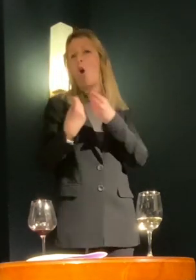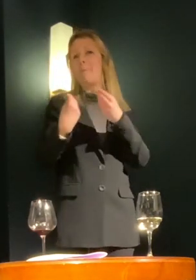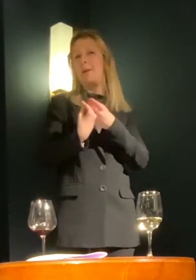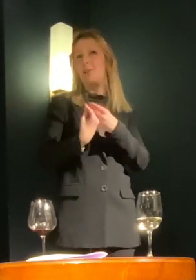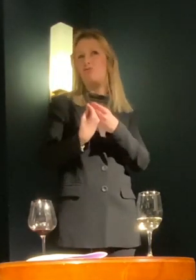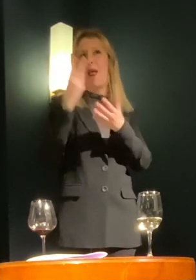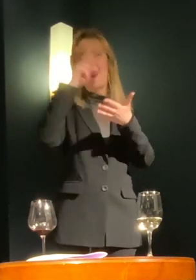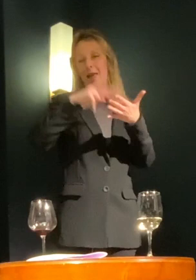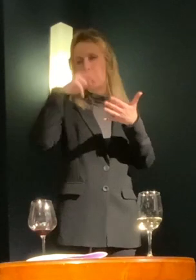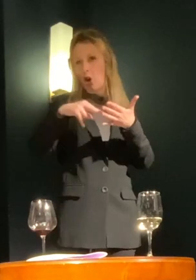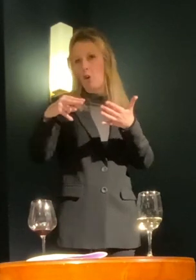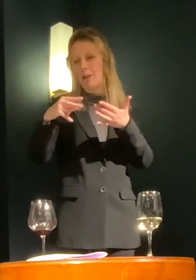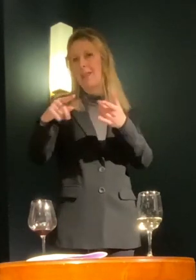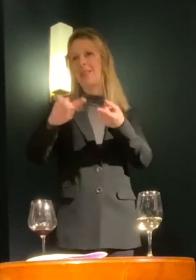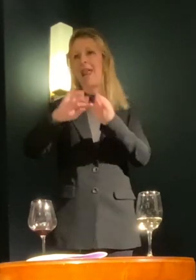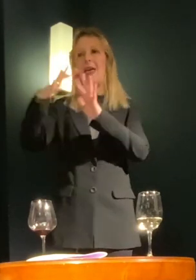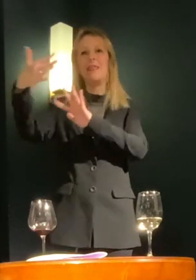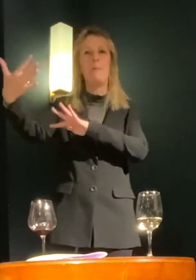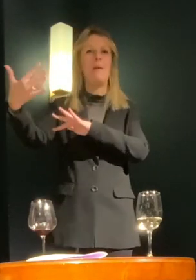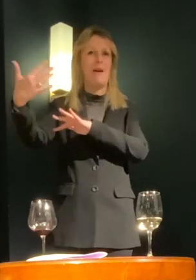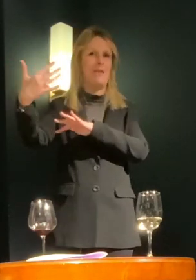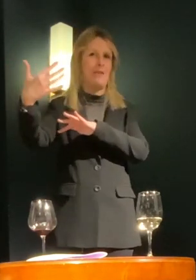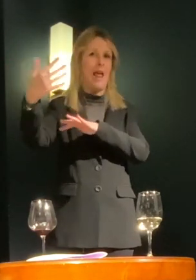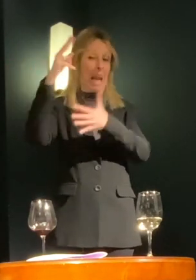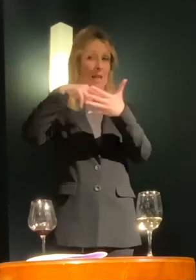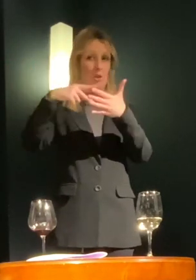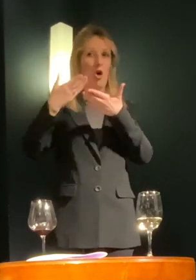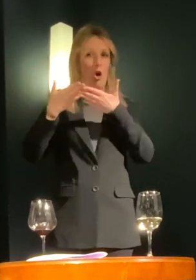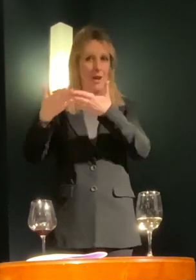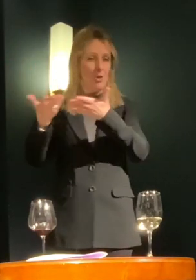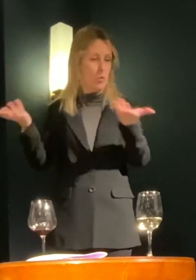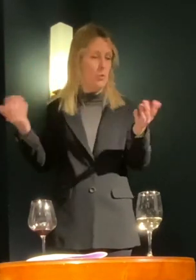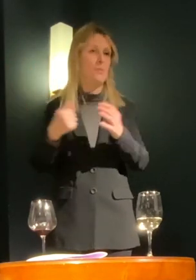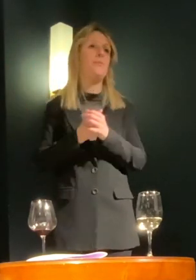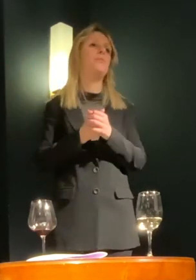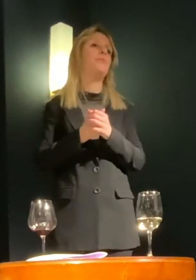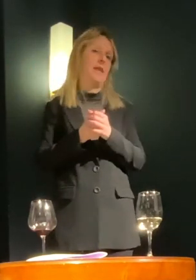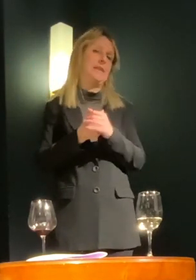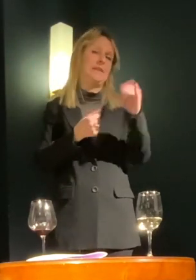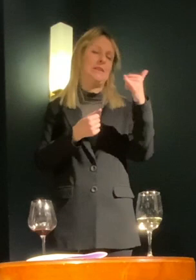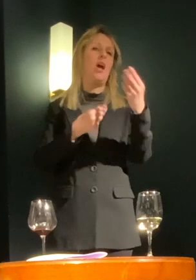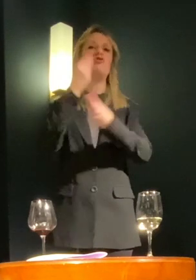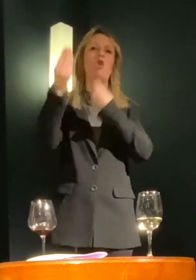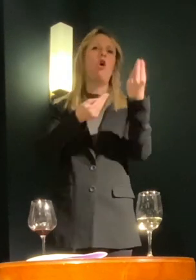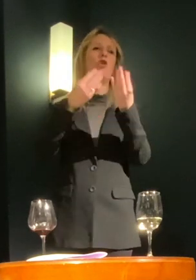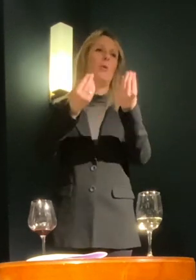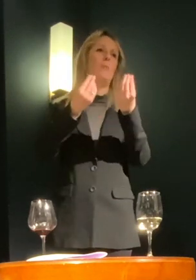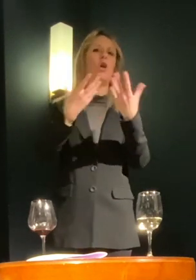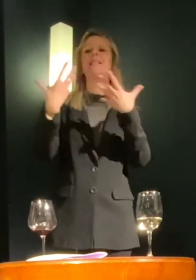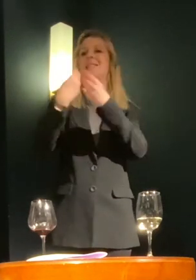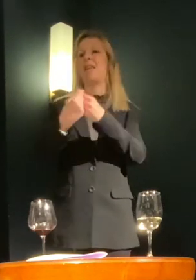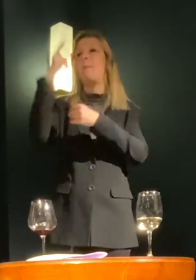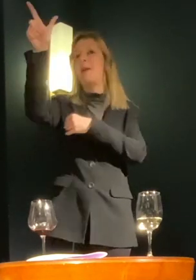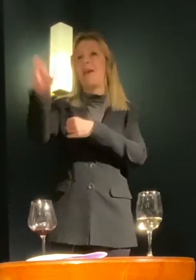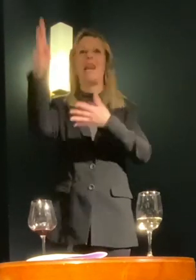Eh sì, sì, sì, assolutamente. Cioè, e certe cose, diciamo, è un po' il gioco con il lettore, che certe cose io le lascio intendere